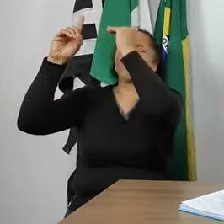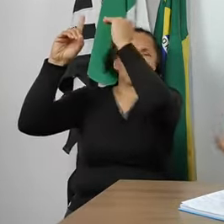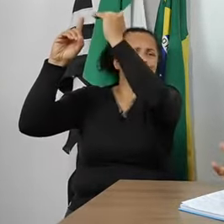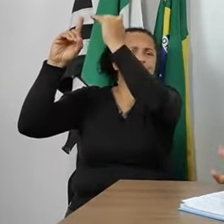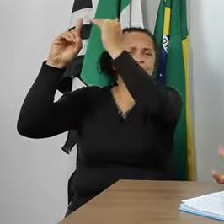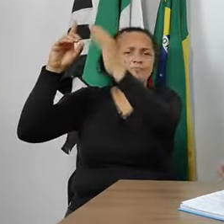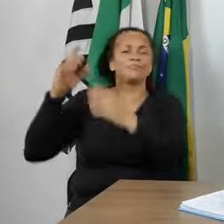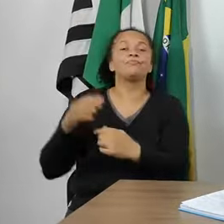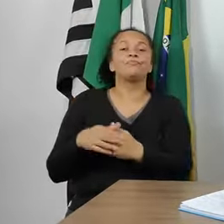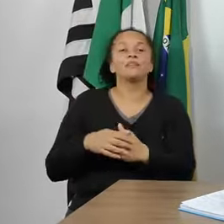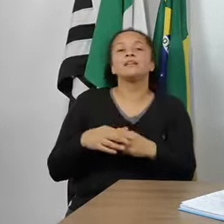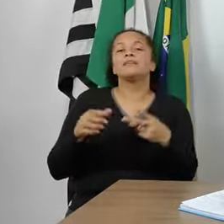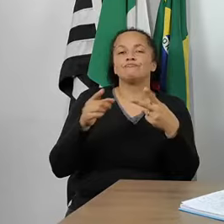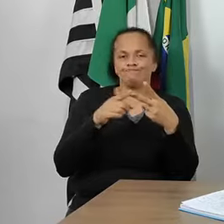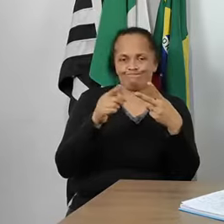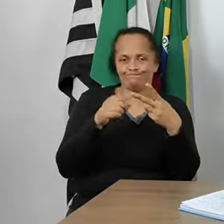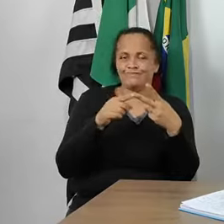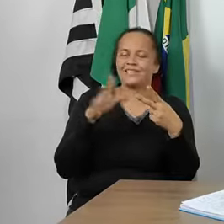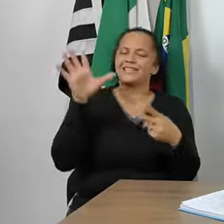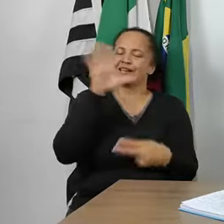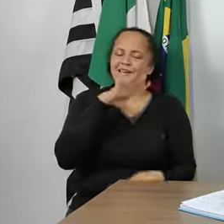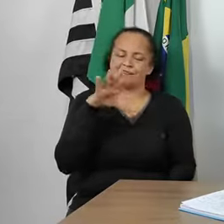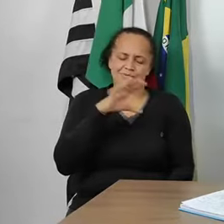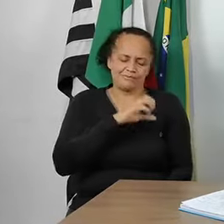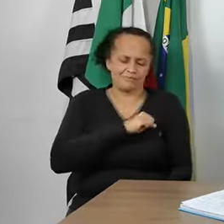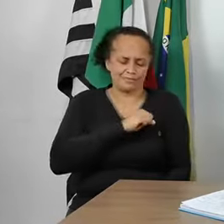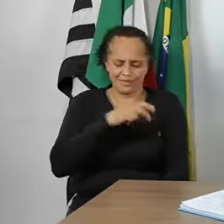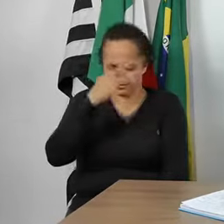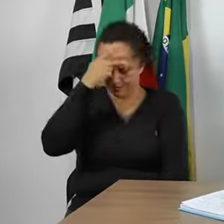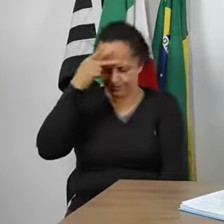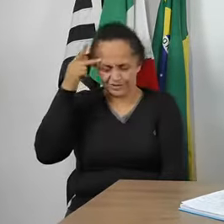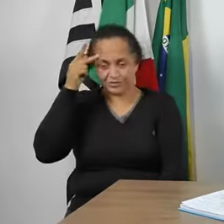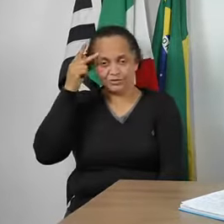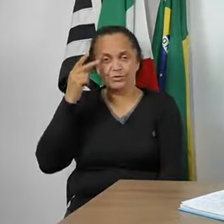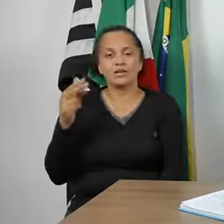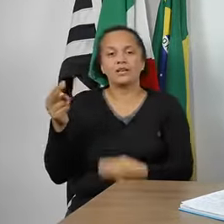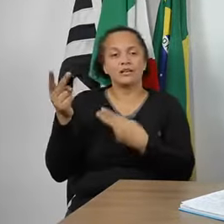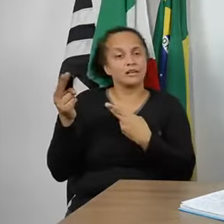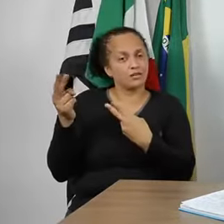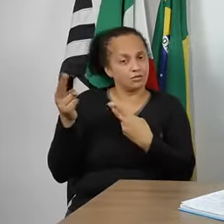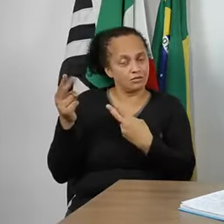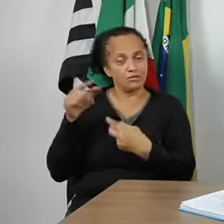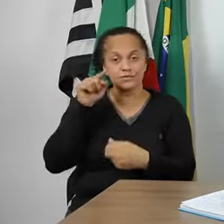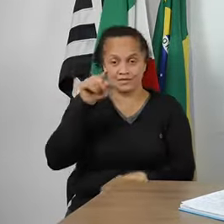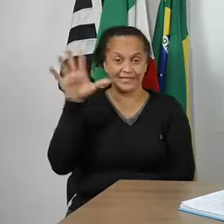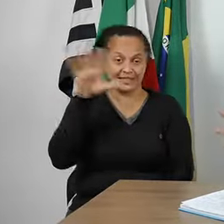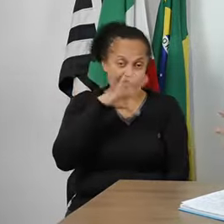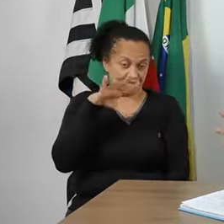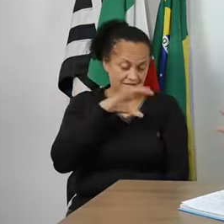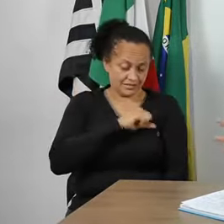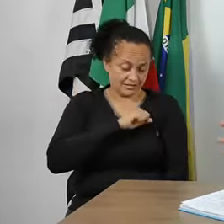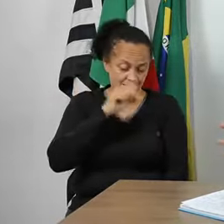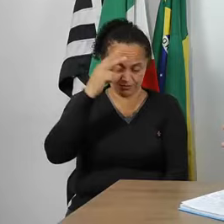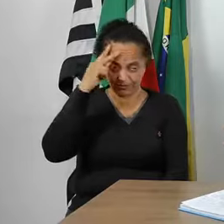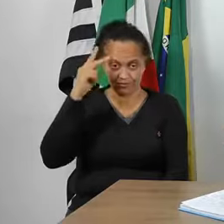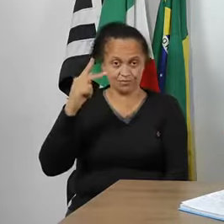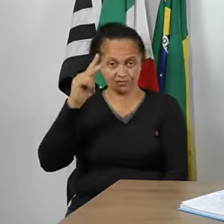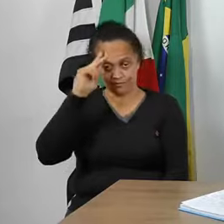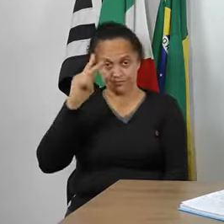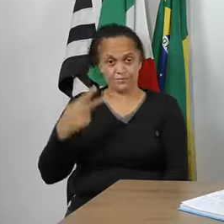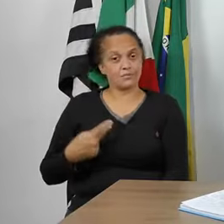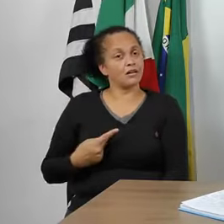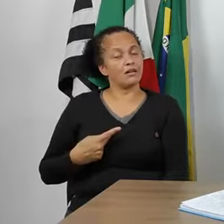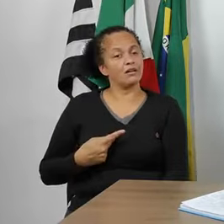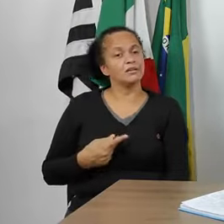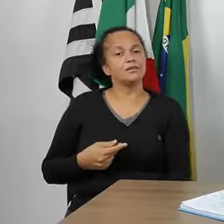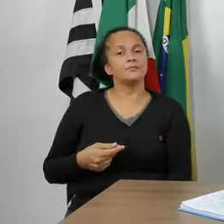ao próximo como a ti mesmo. Mas Jesus vai além ainda, Tem uma passagem lá já no Evangelho de João, que